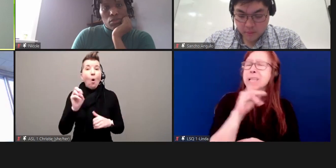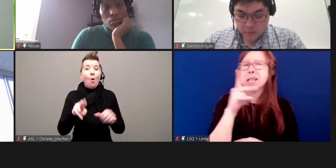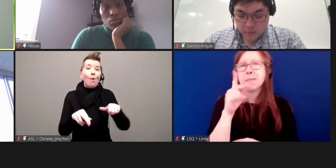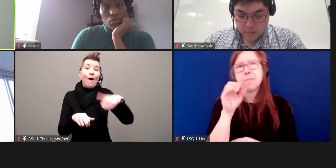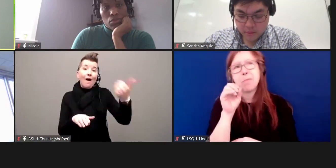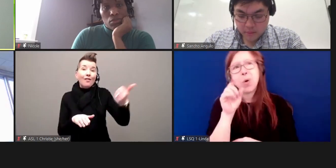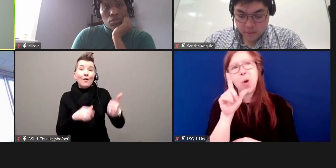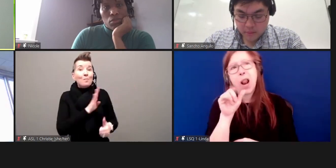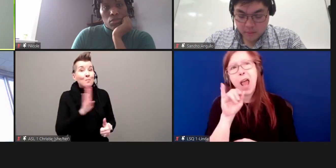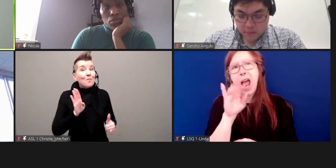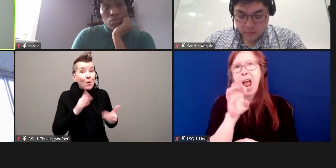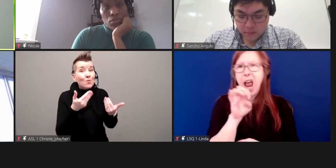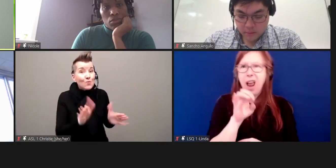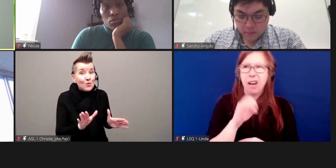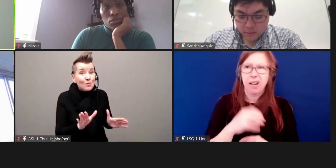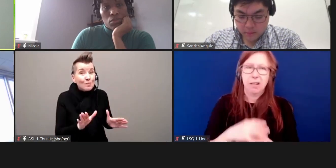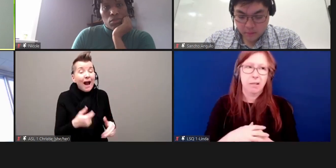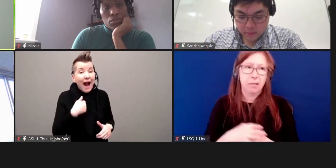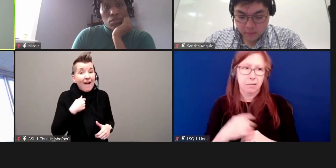J'ai entendu